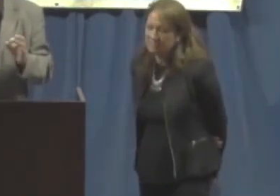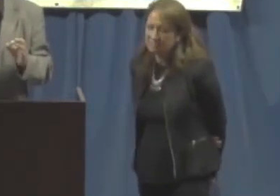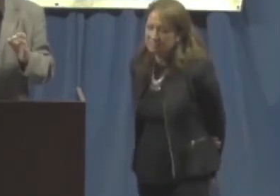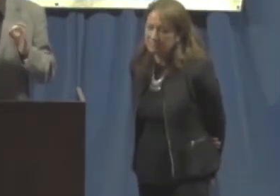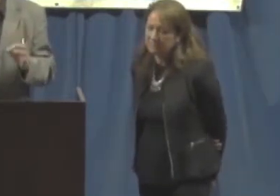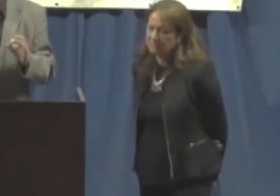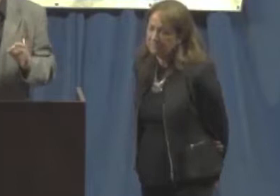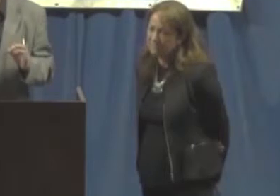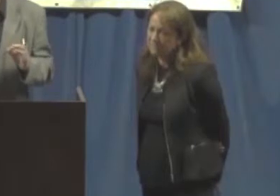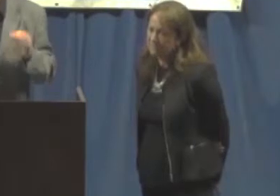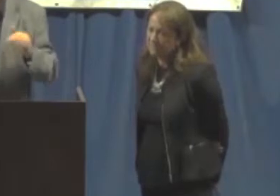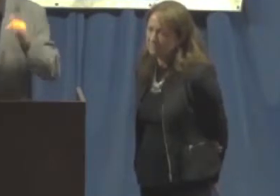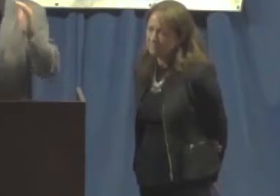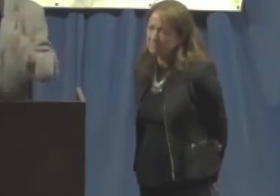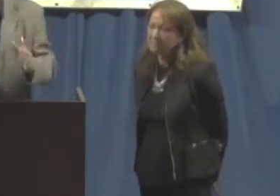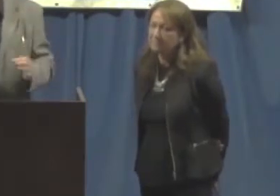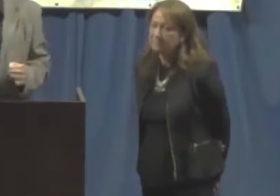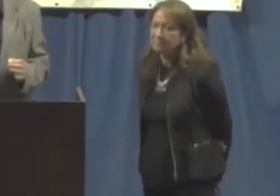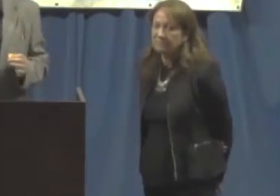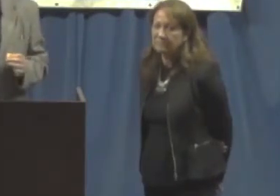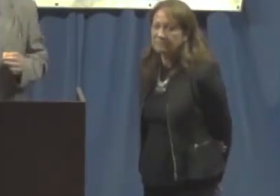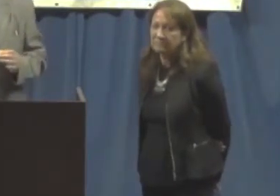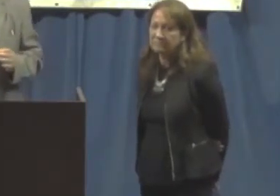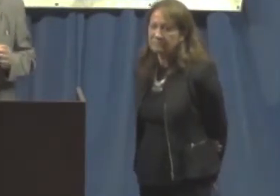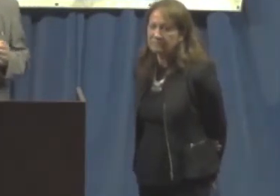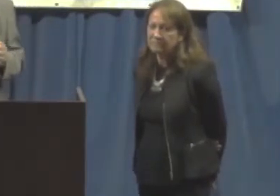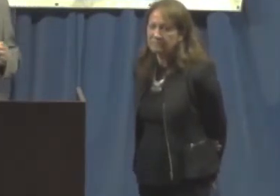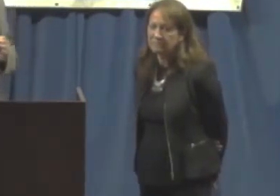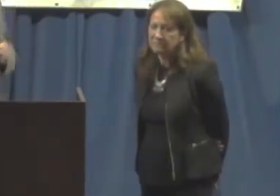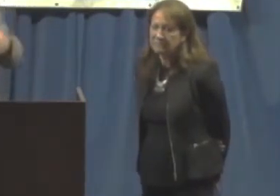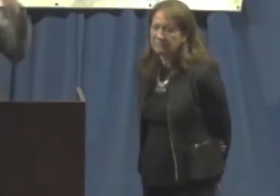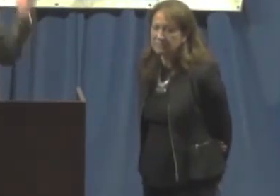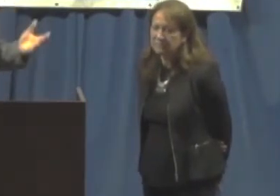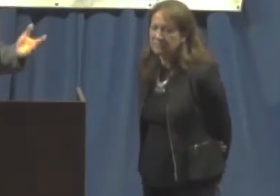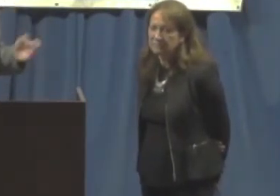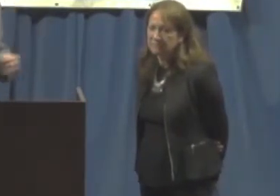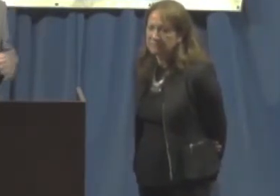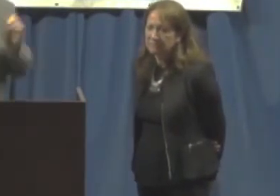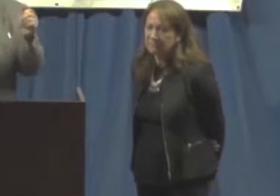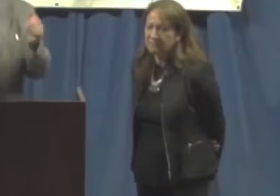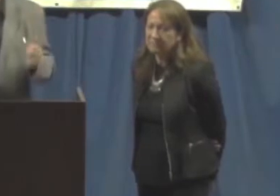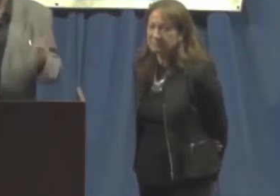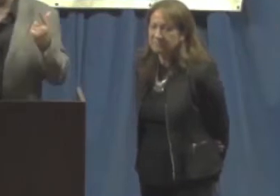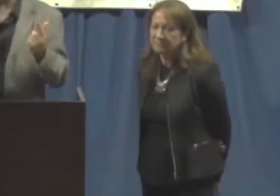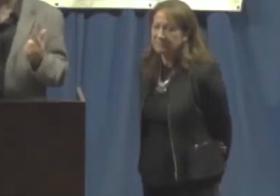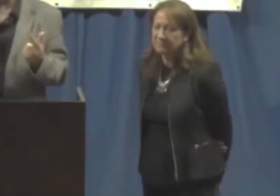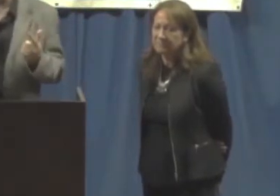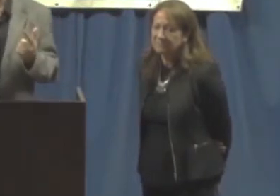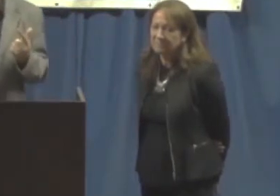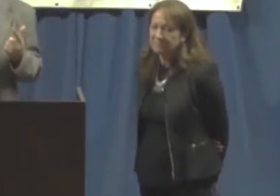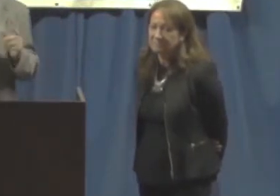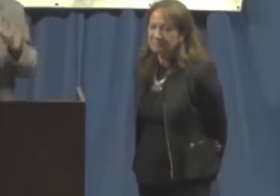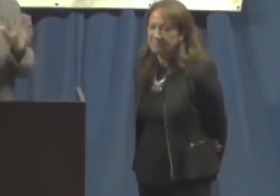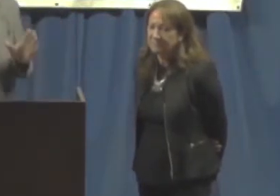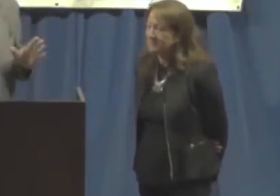ningún satélite extranjero más hasta que no retomemos un plan facilitar argentino como ya teníamos punto 1 punto